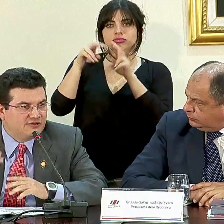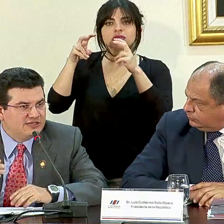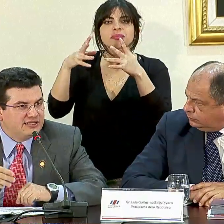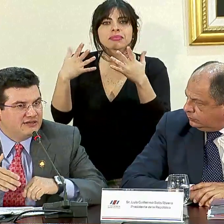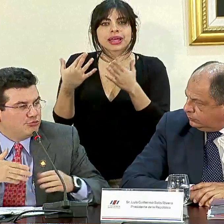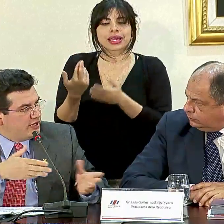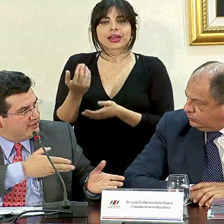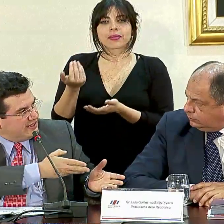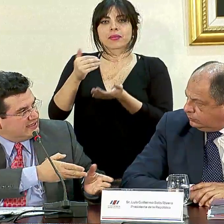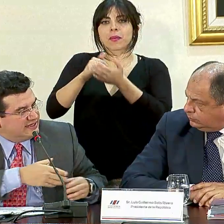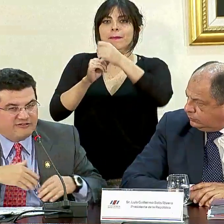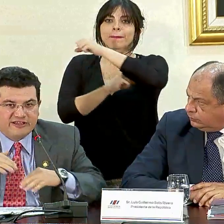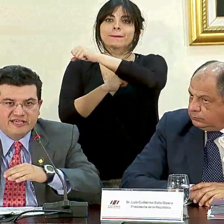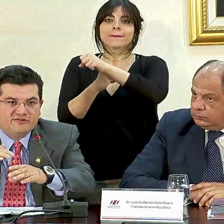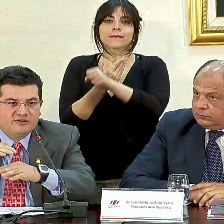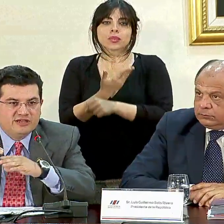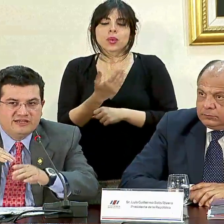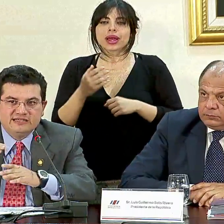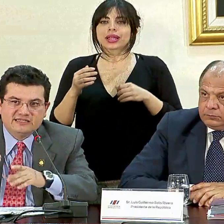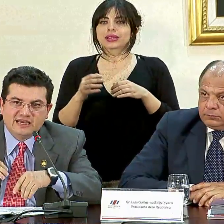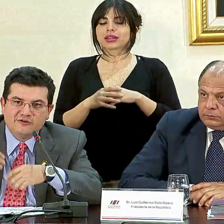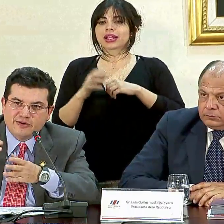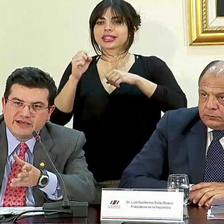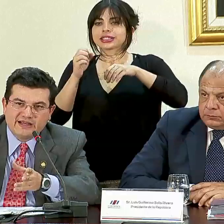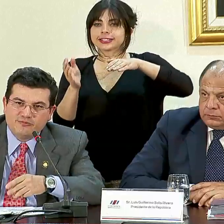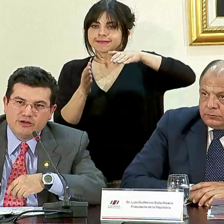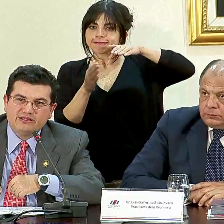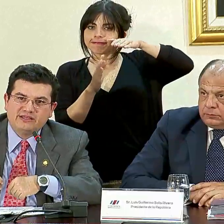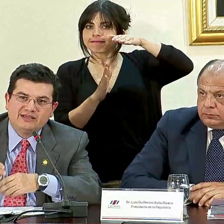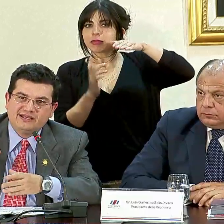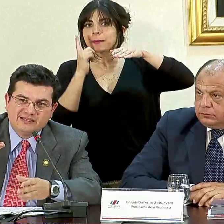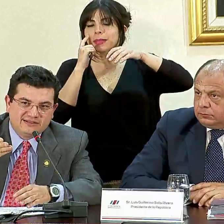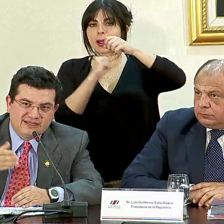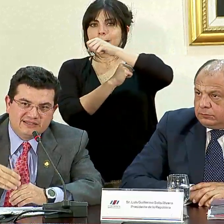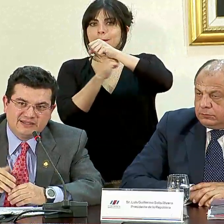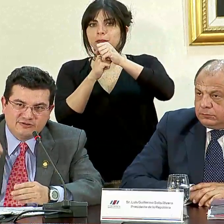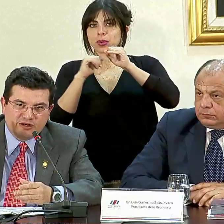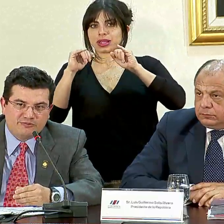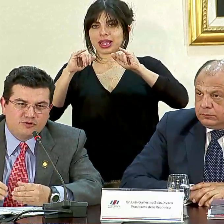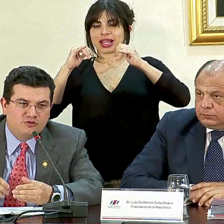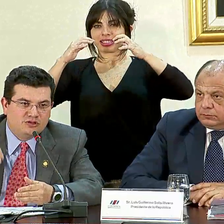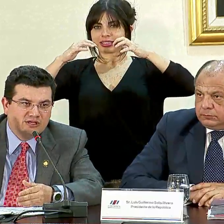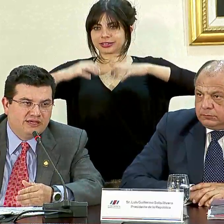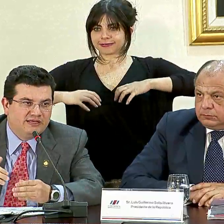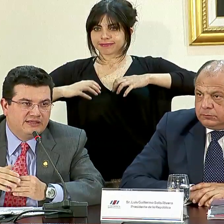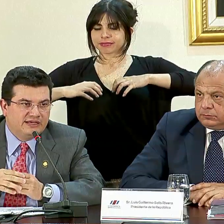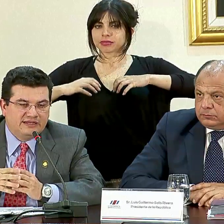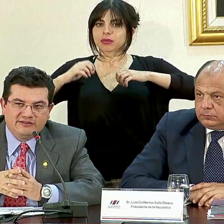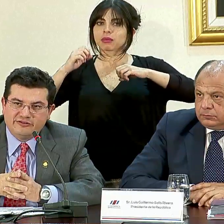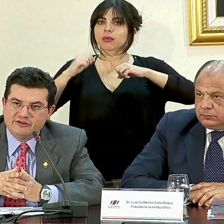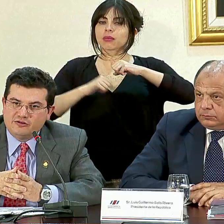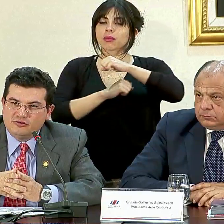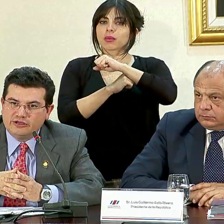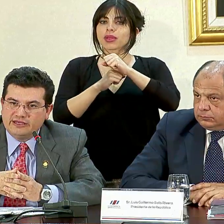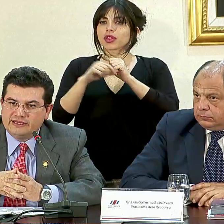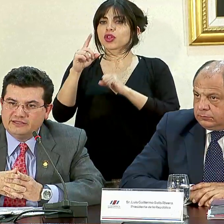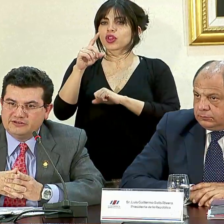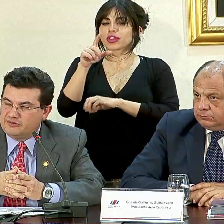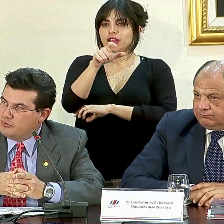de restablecer el puente, de hacer el relleno necesario para que el puente este que se colapsó en el